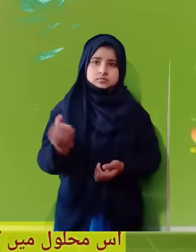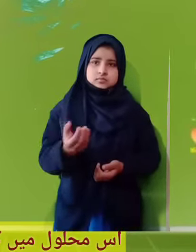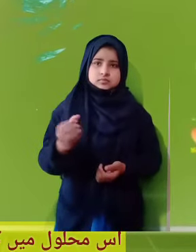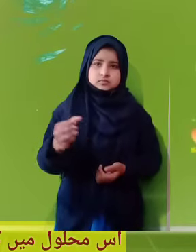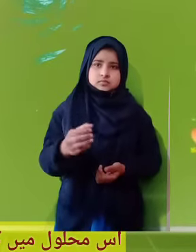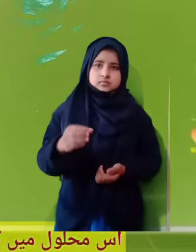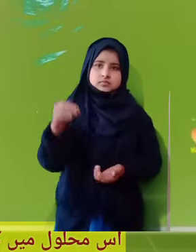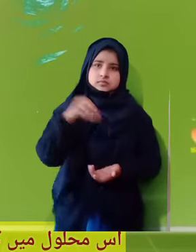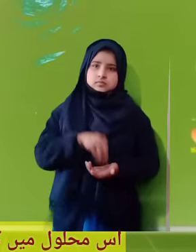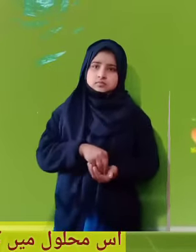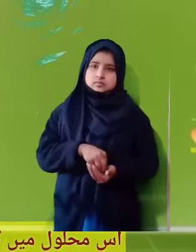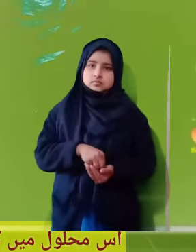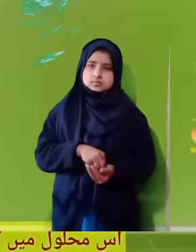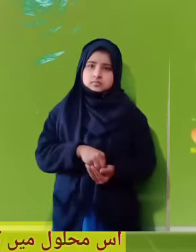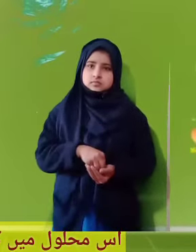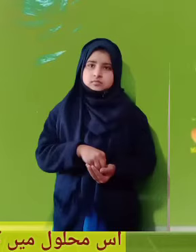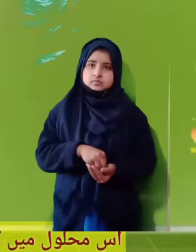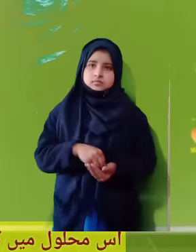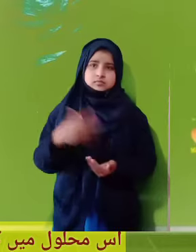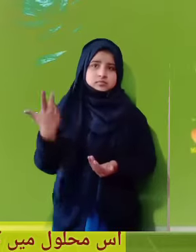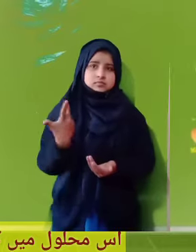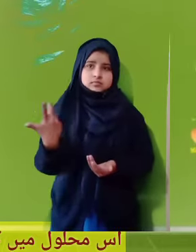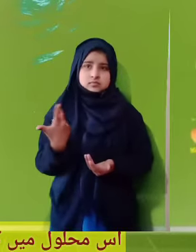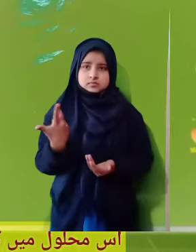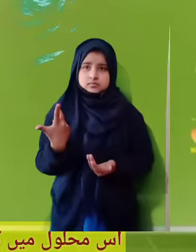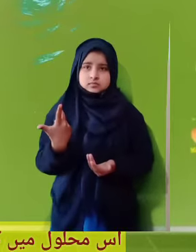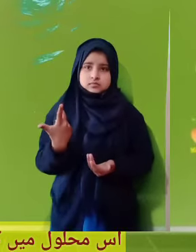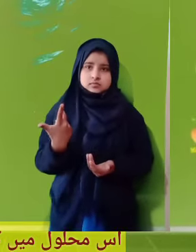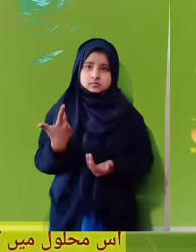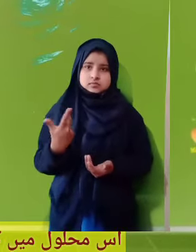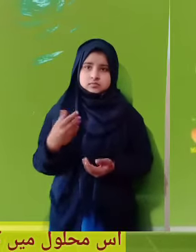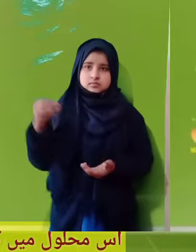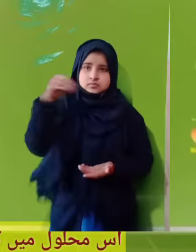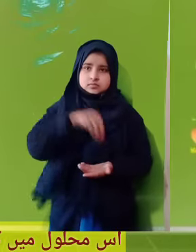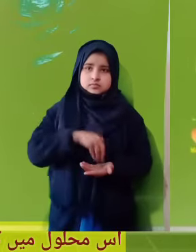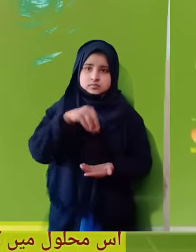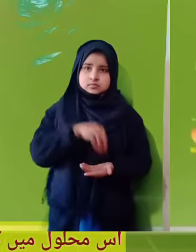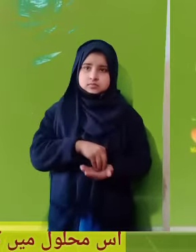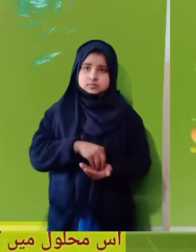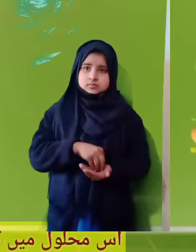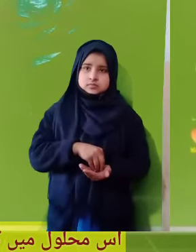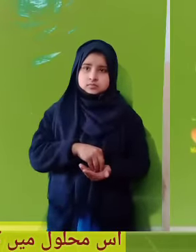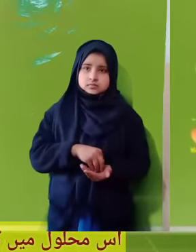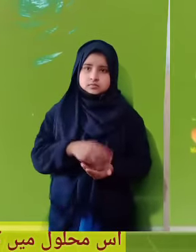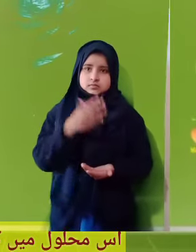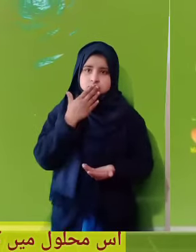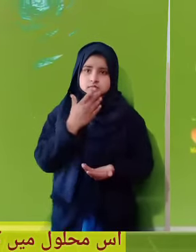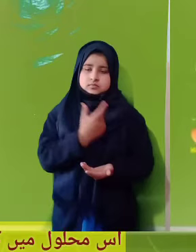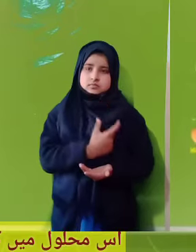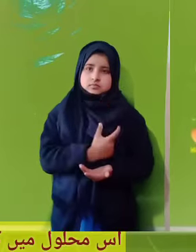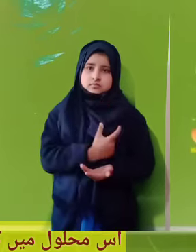महलूल में कितनी चीज़ें शामिल